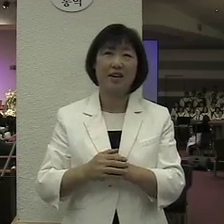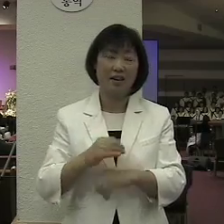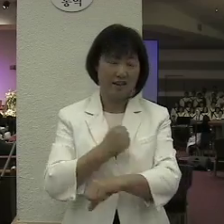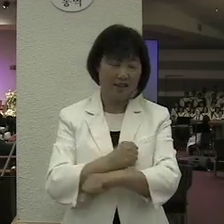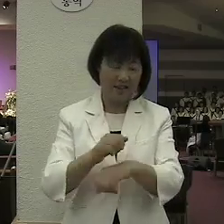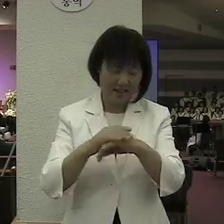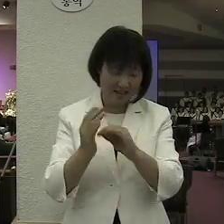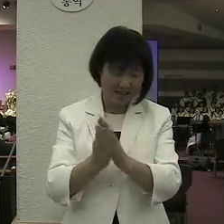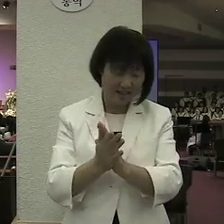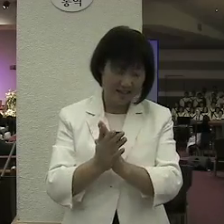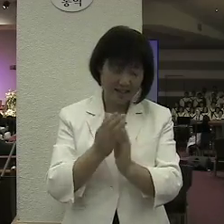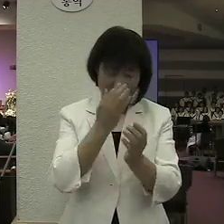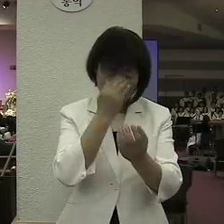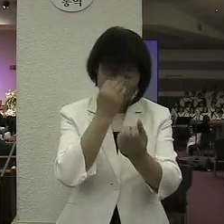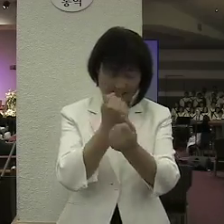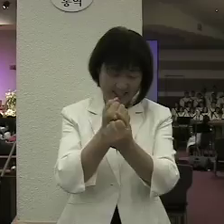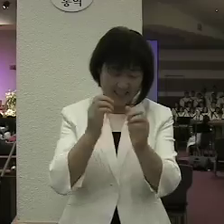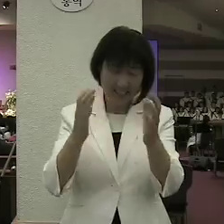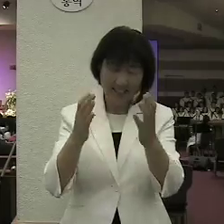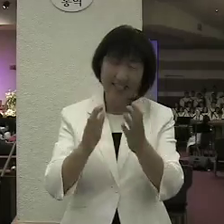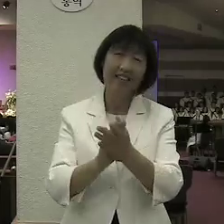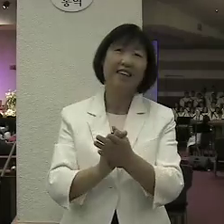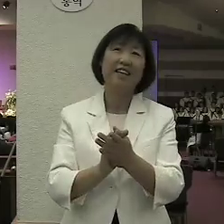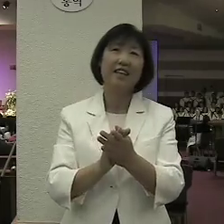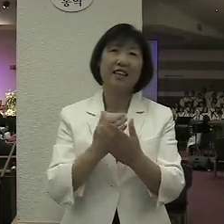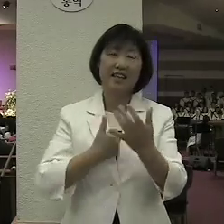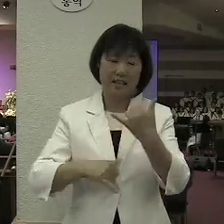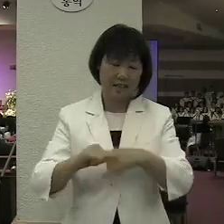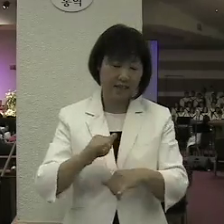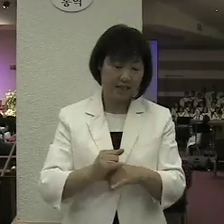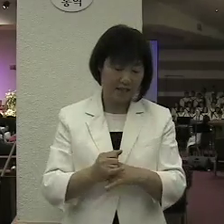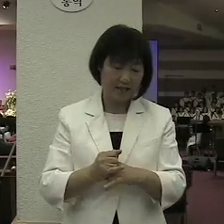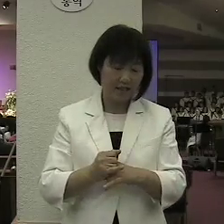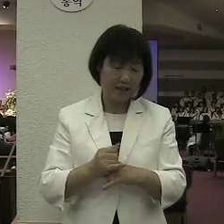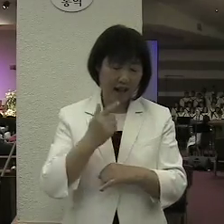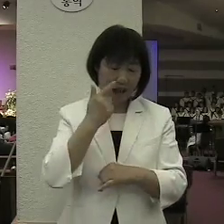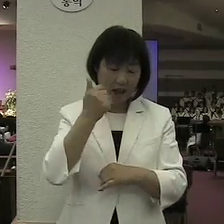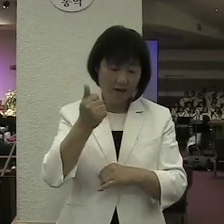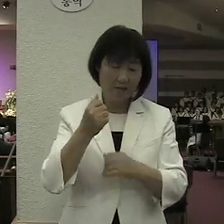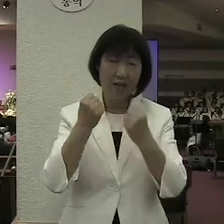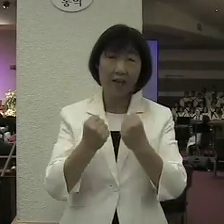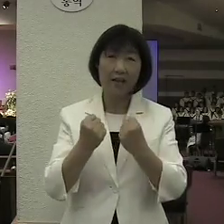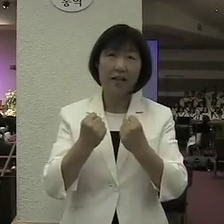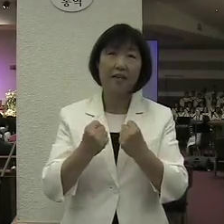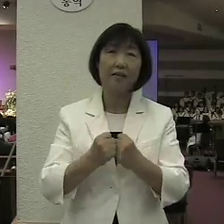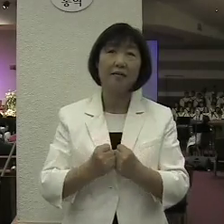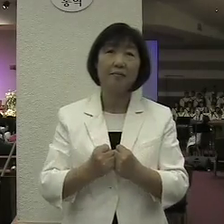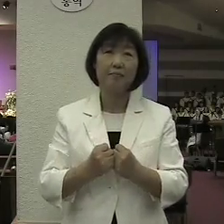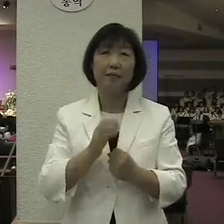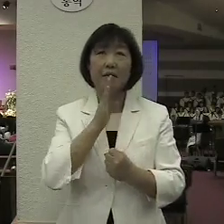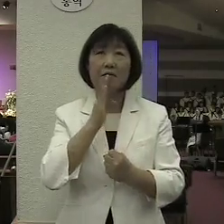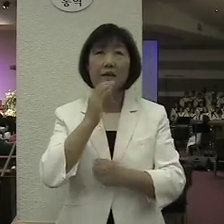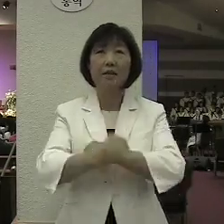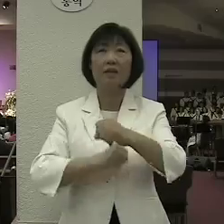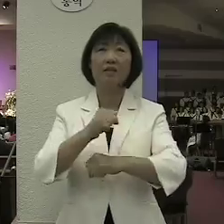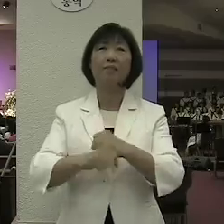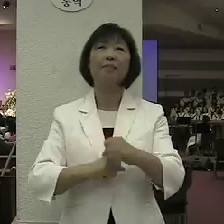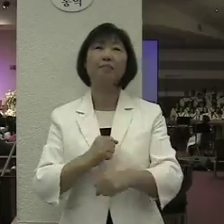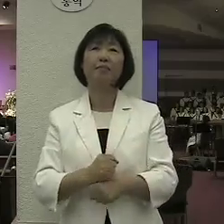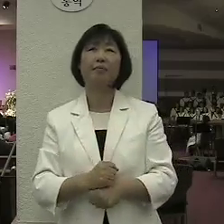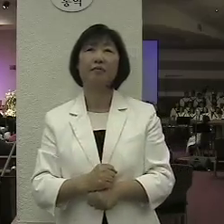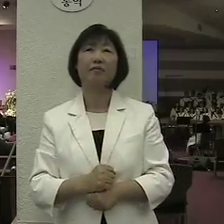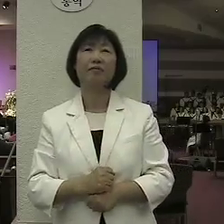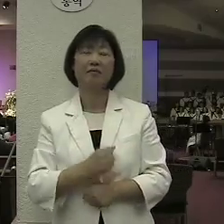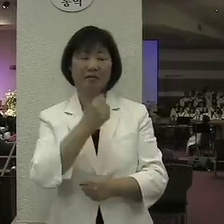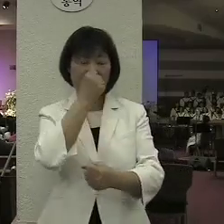안녕하세요 목사님하고 나가지도 않고 제 컴퓨터에 앉아가지고 페이스북을 하고 이메일을 보면서 자기 할 거 다